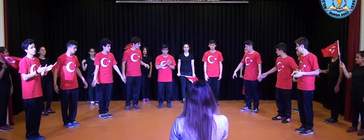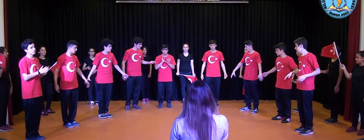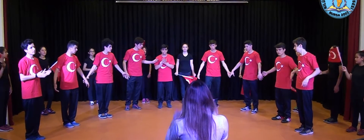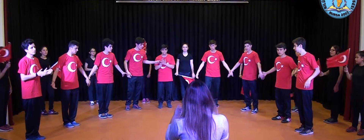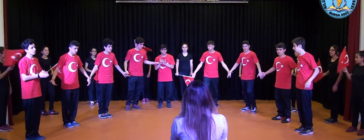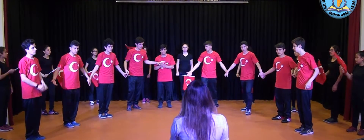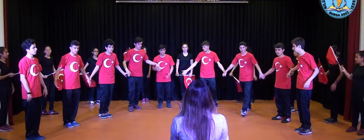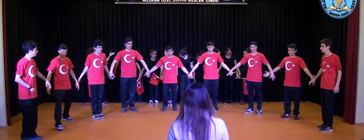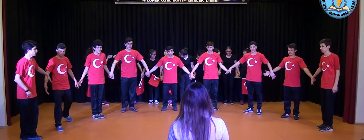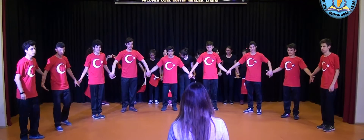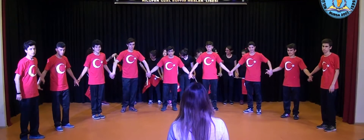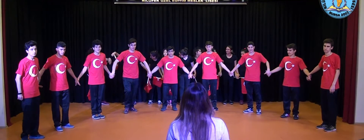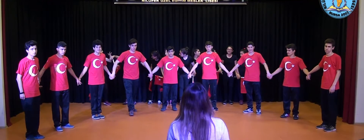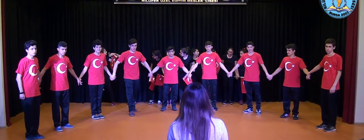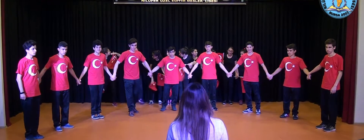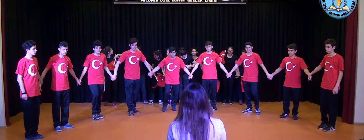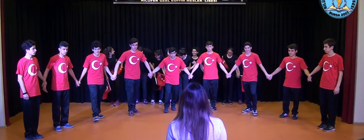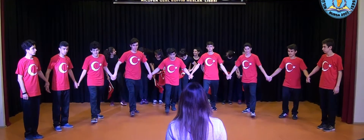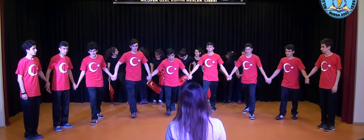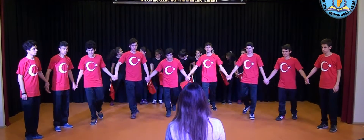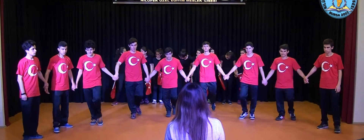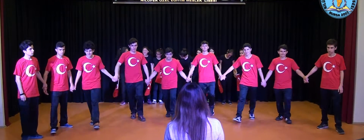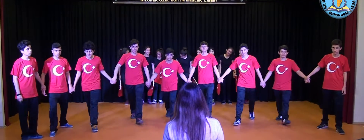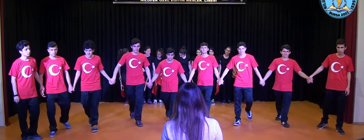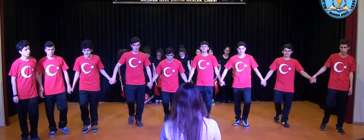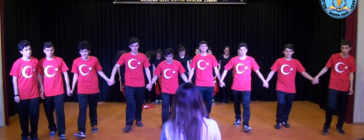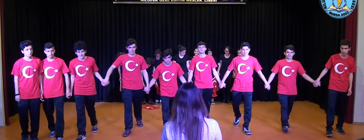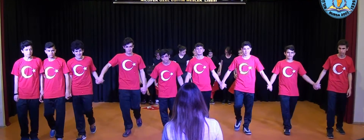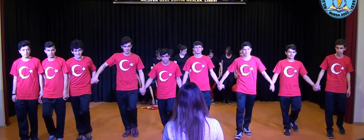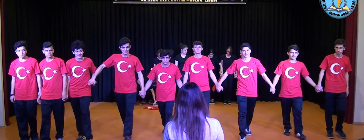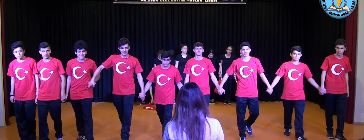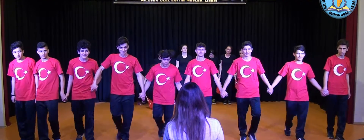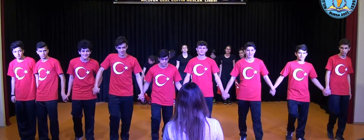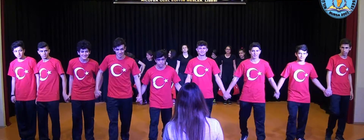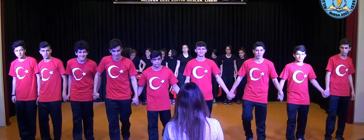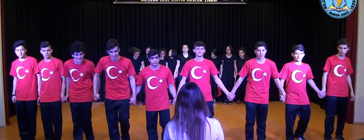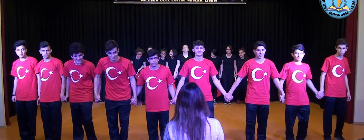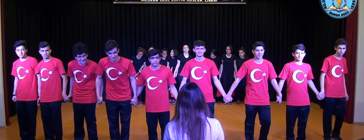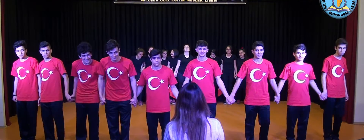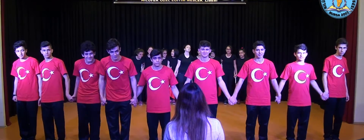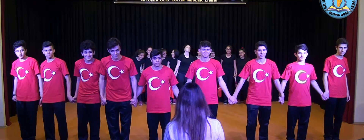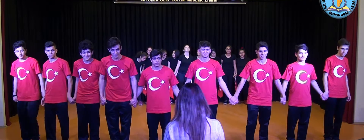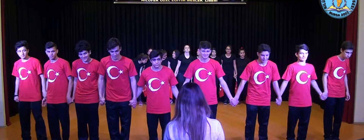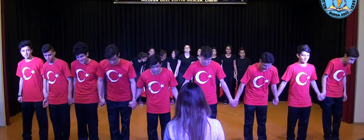Mustafa Kemal Paşa Yaşa Adın yazılacak Yüceler Taşa